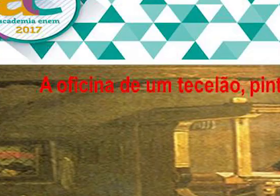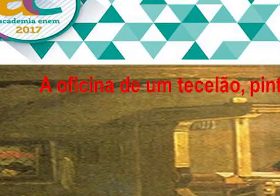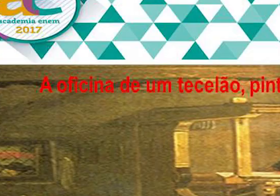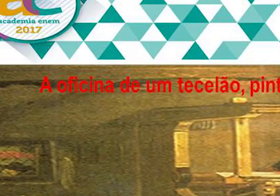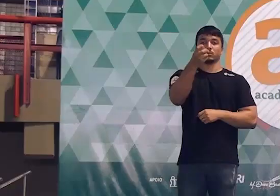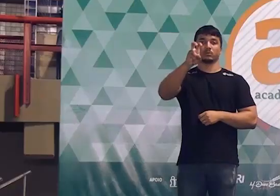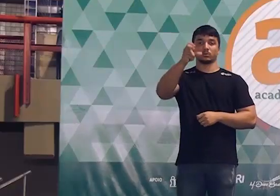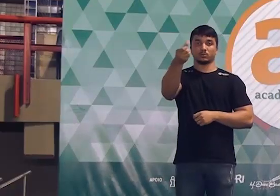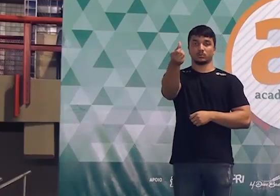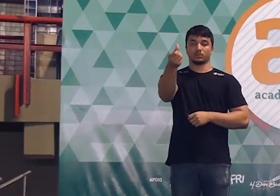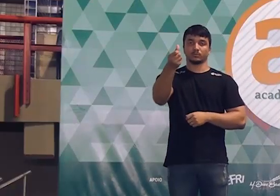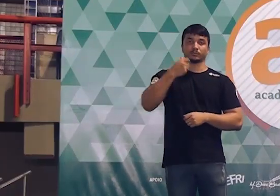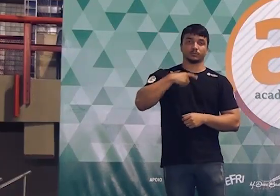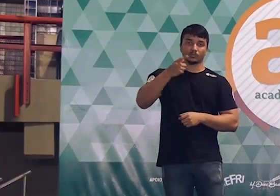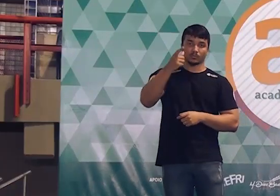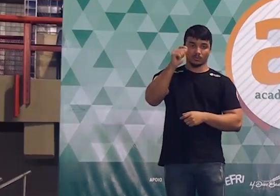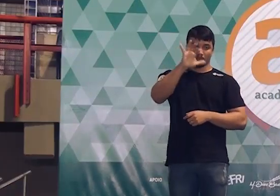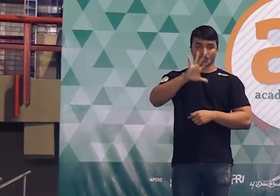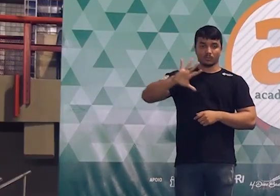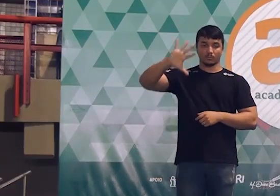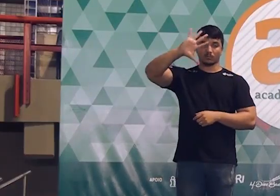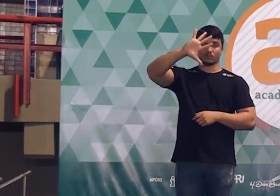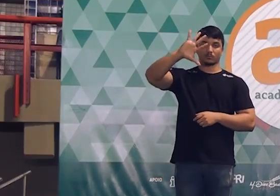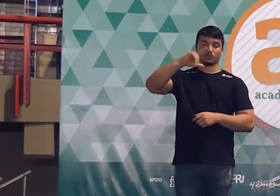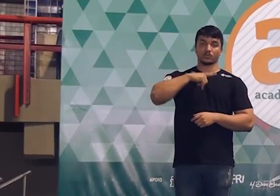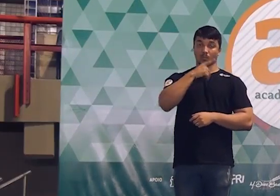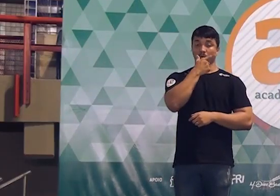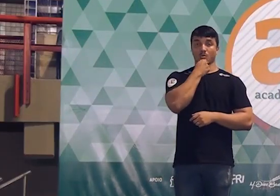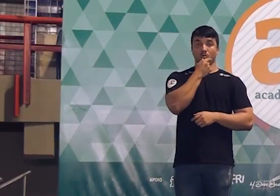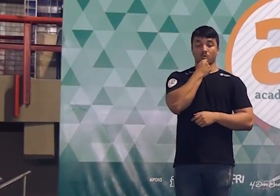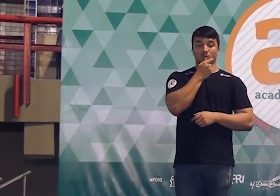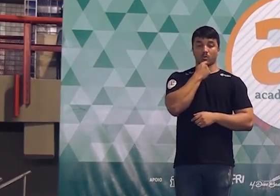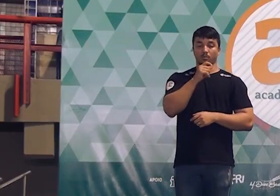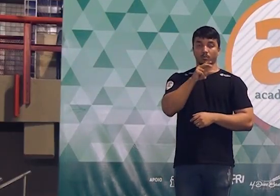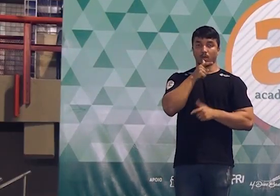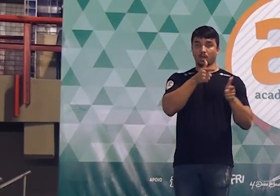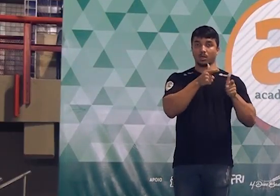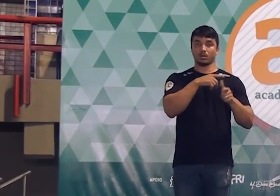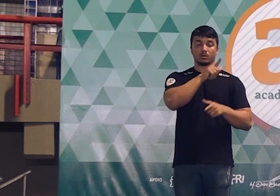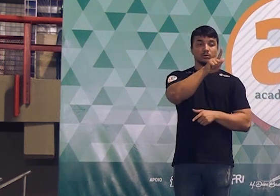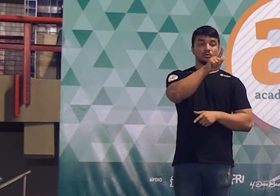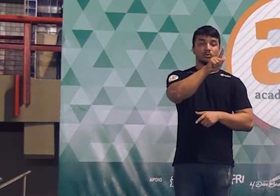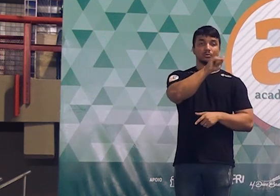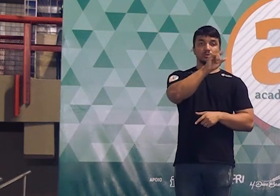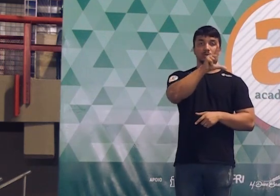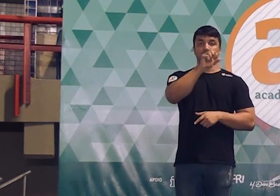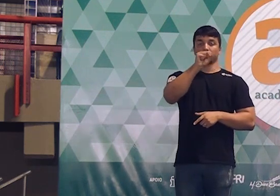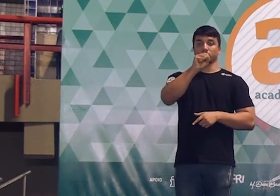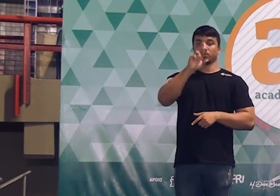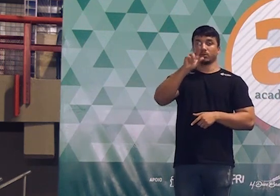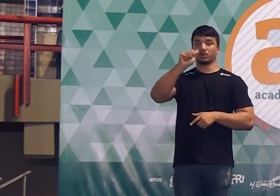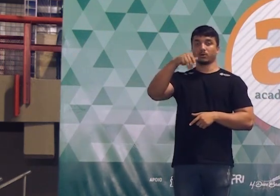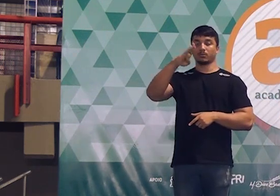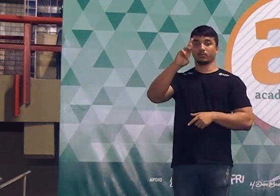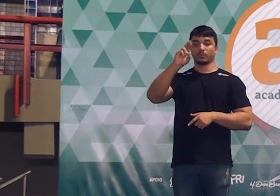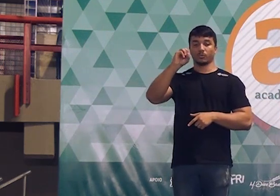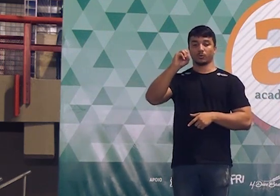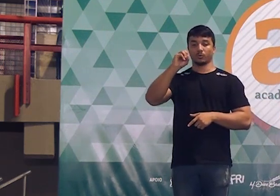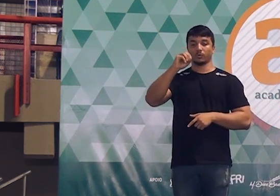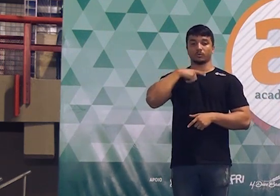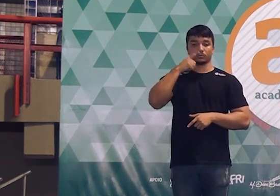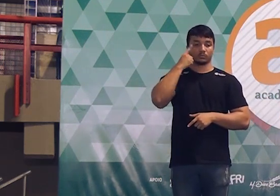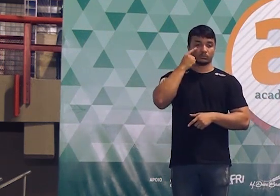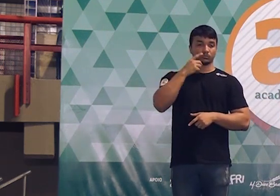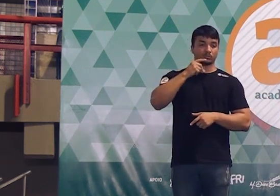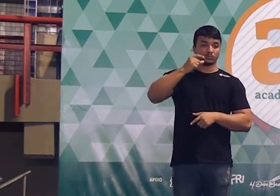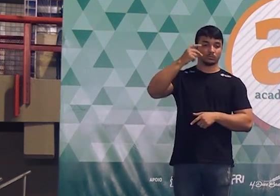1656, tá? Numa figura de um cara chamado Gilles Rimbaud. E aí você vê a história e